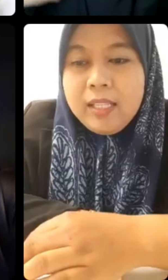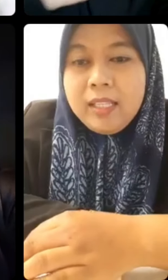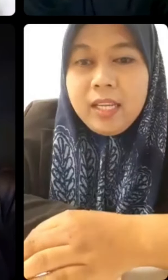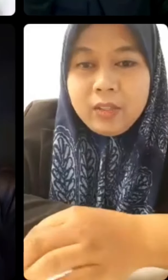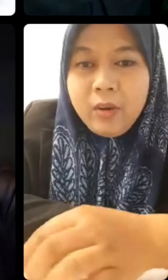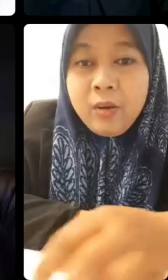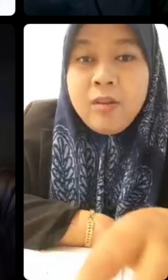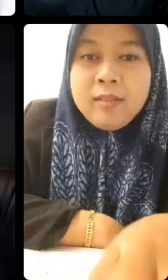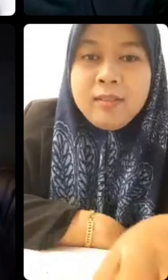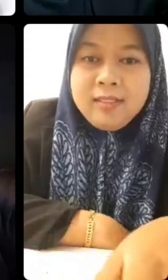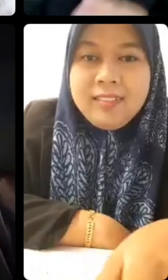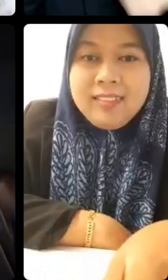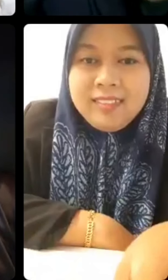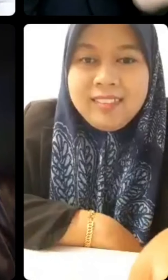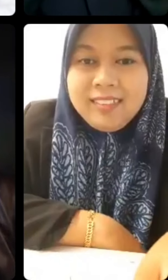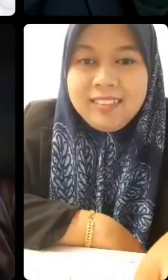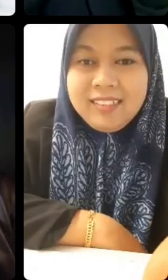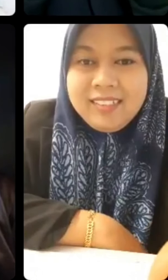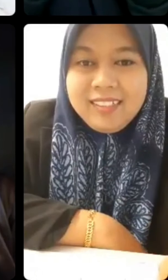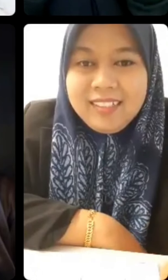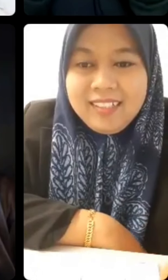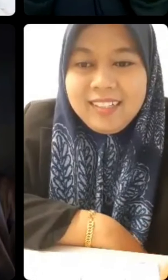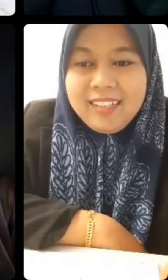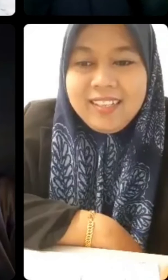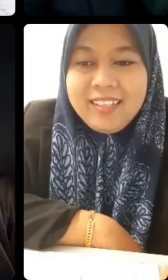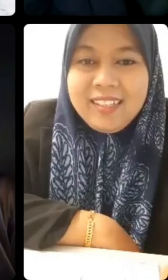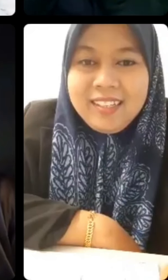Sebelum ada TikTok,